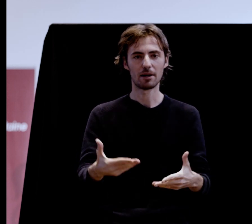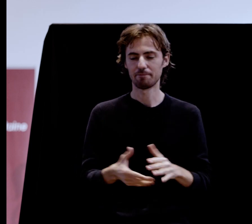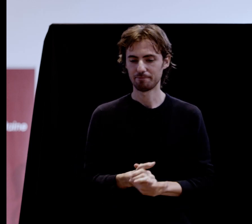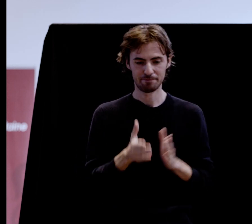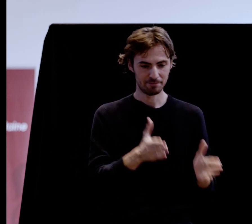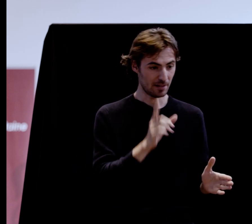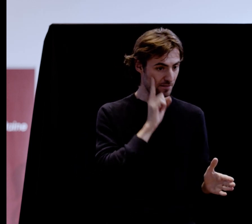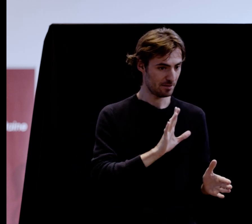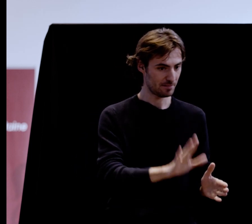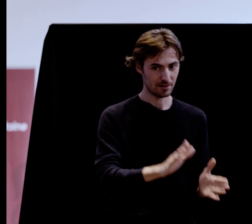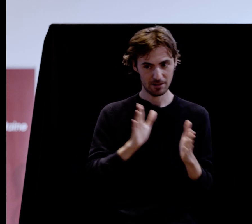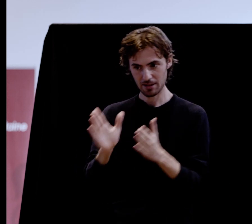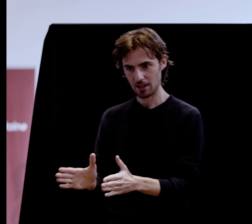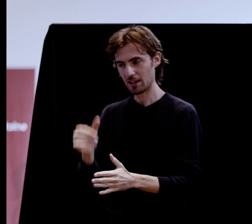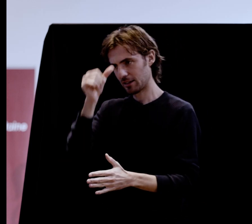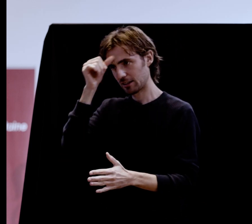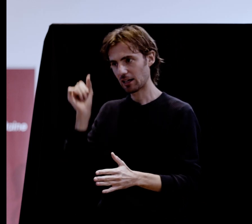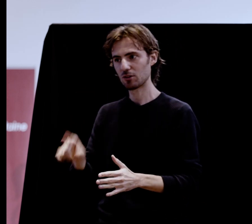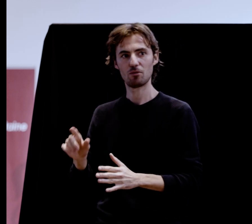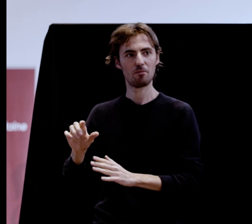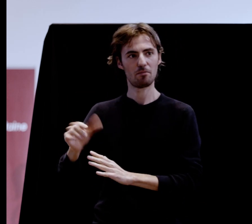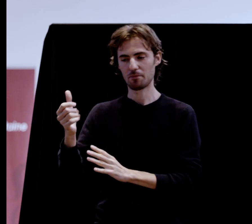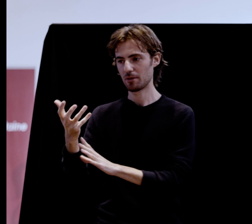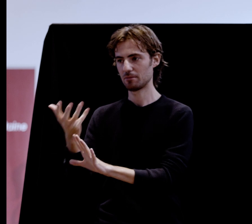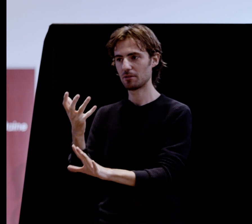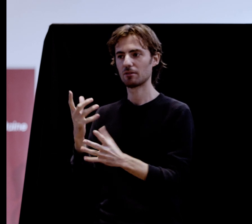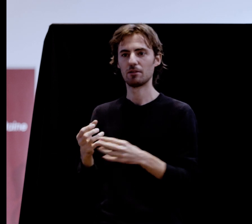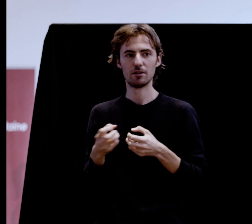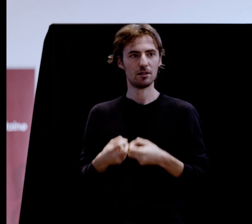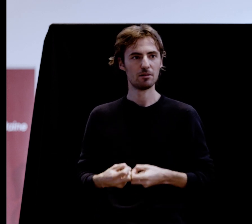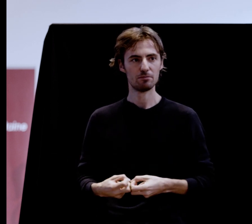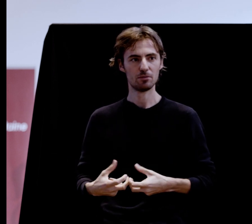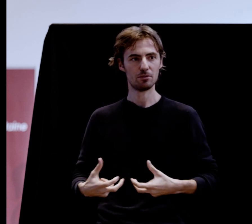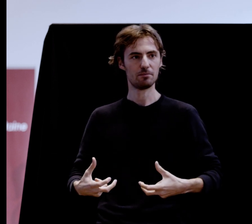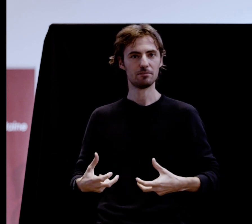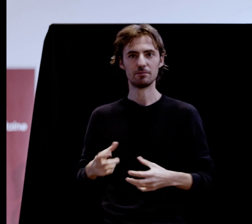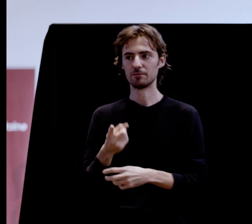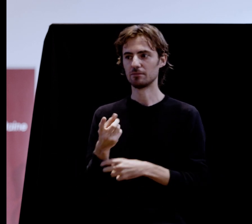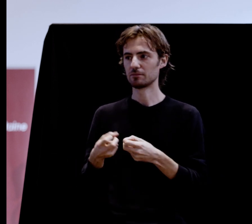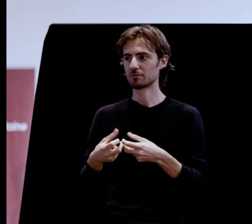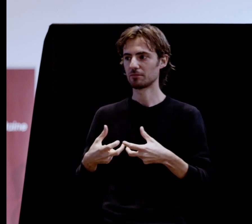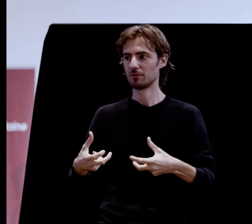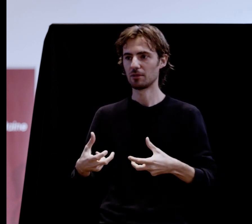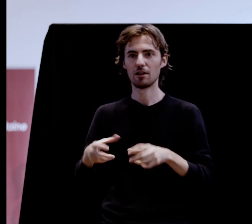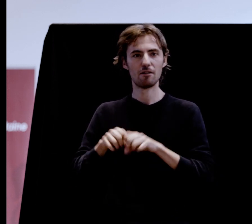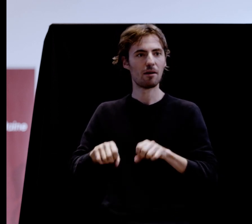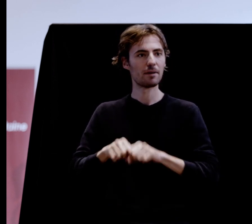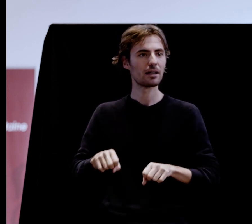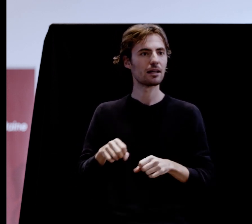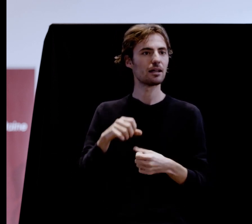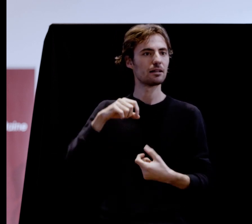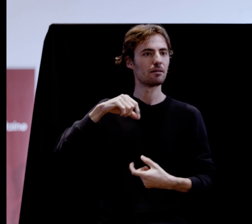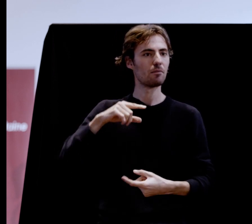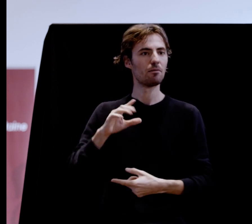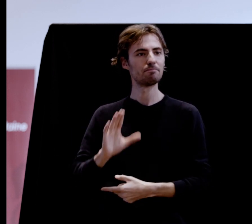garçon, le premier signe, c'est l'augmentation du volume des testicules qui fabrique de la testostérone